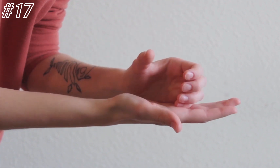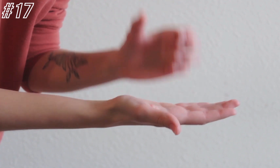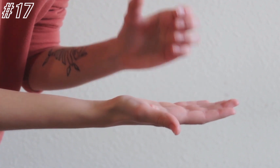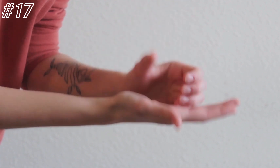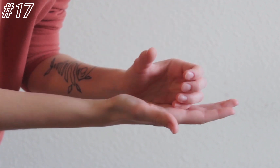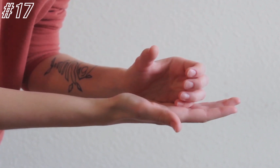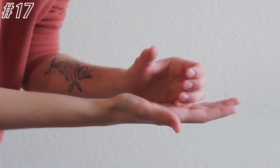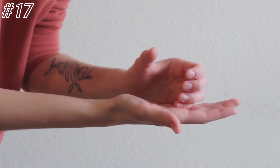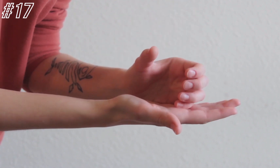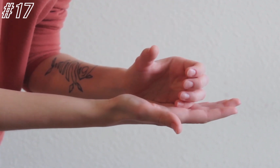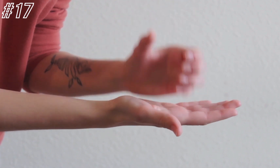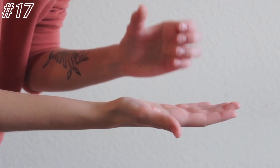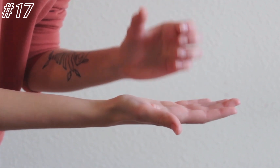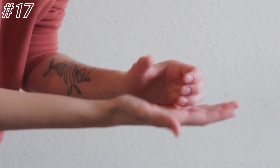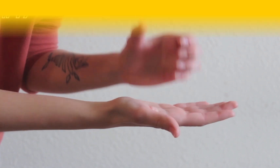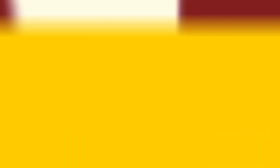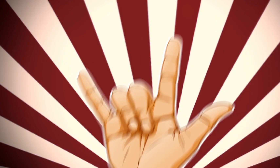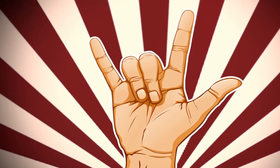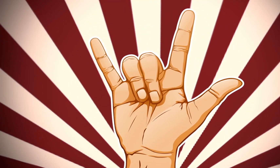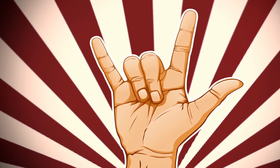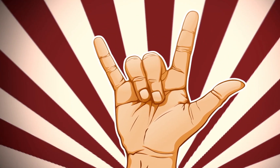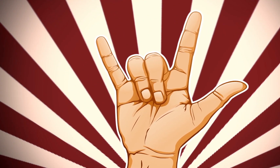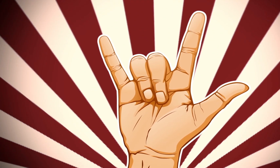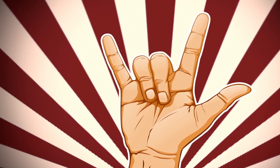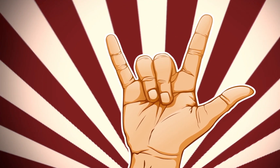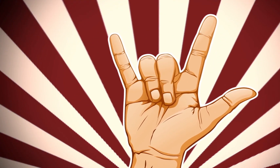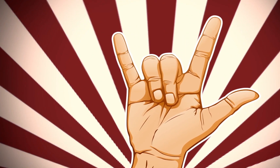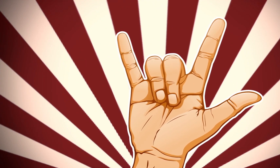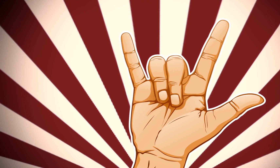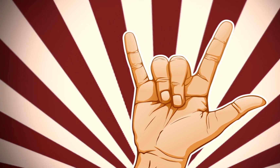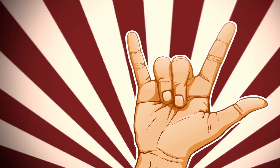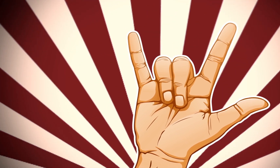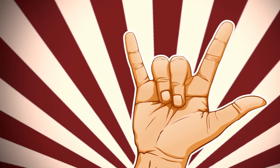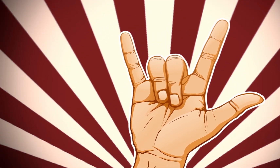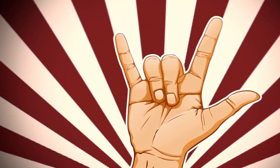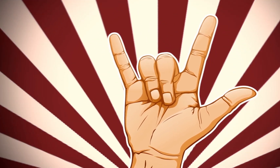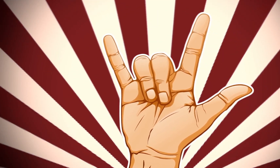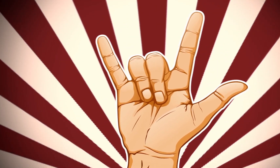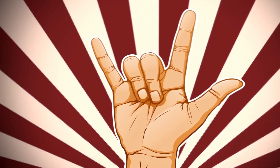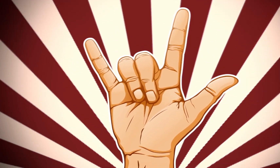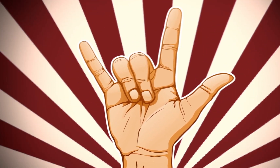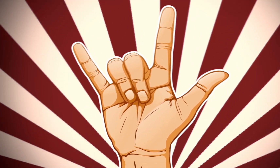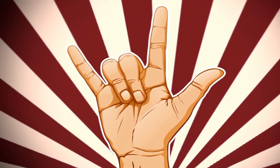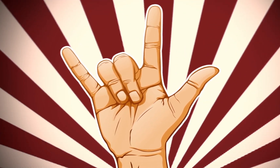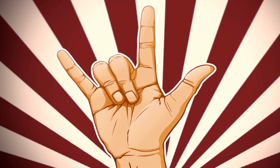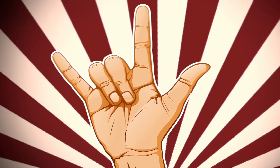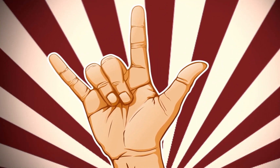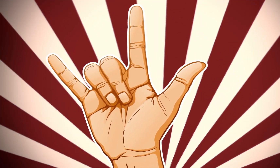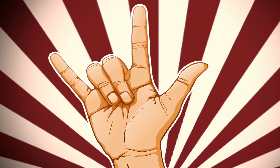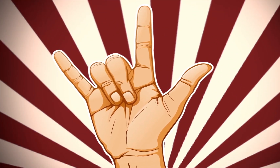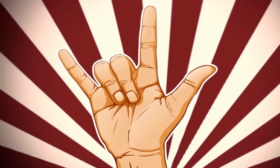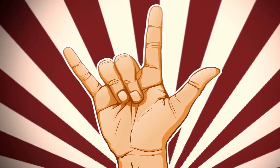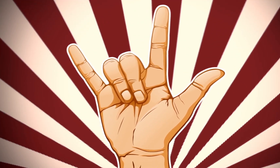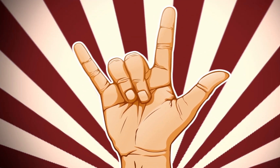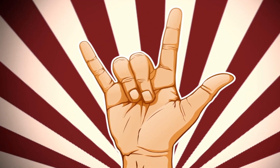する缶を表すこともあります。おめでとうございます。テストはこれにて終了。何個正解できました